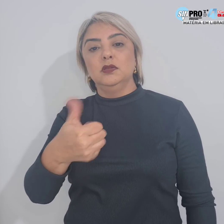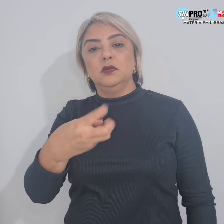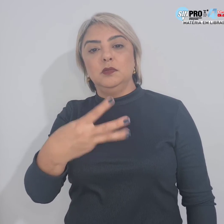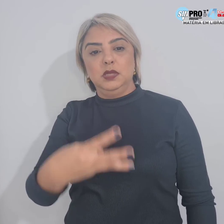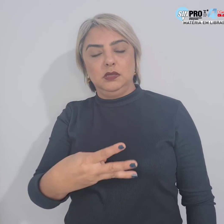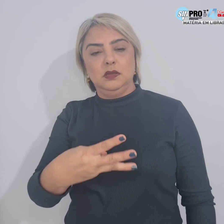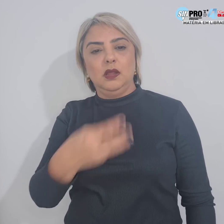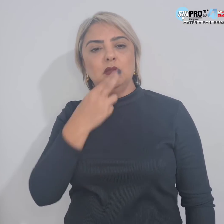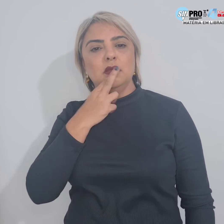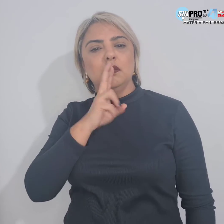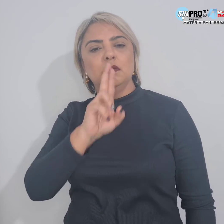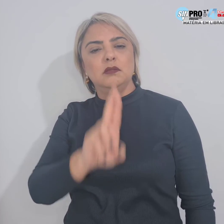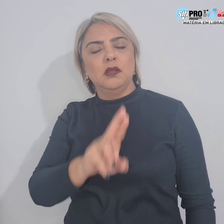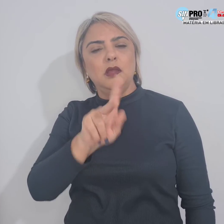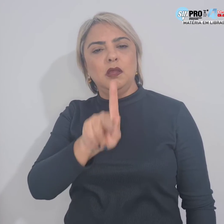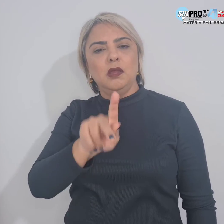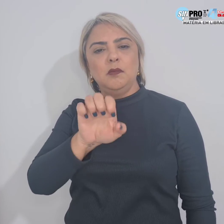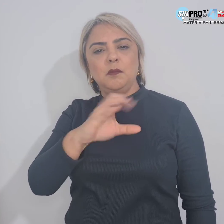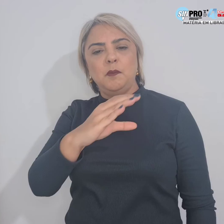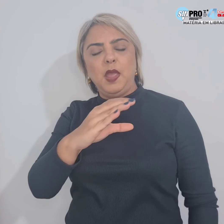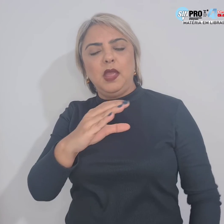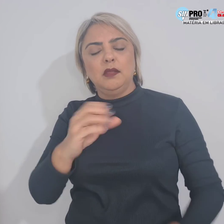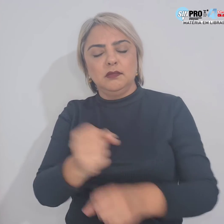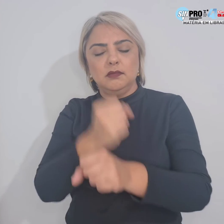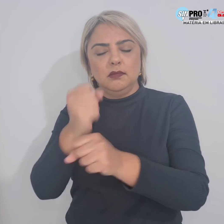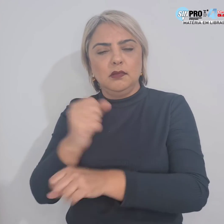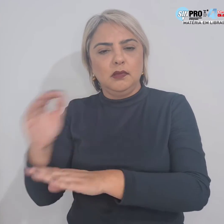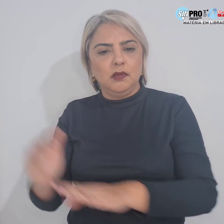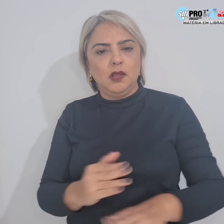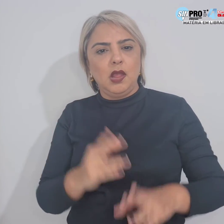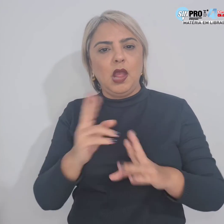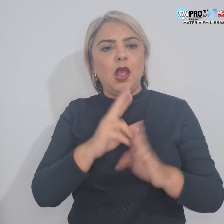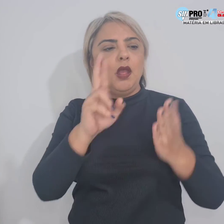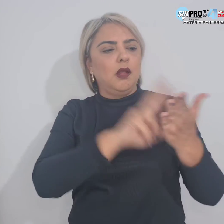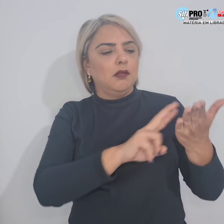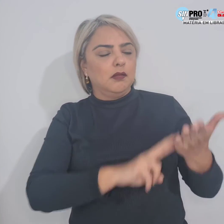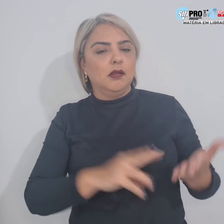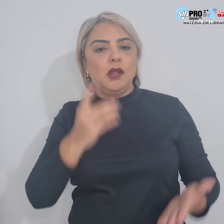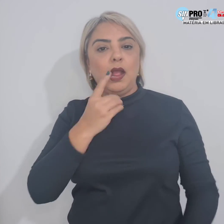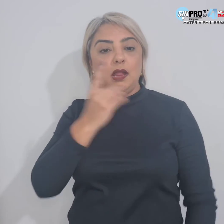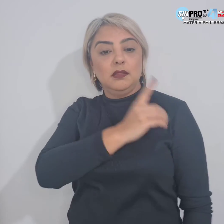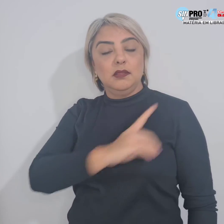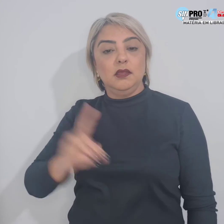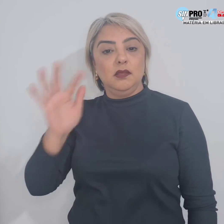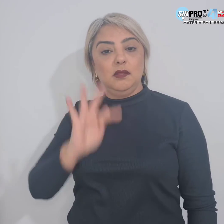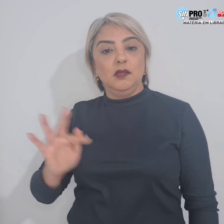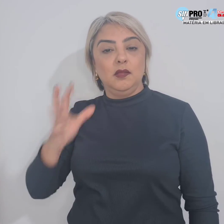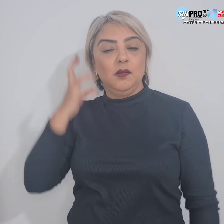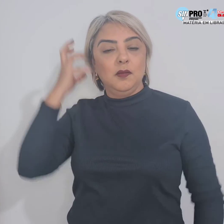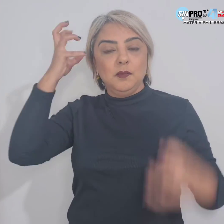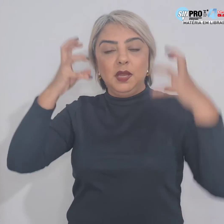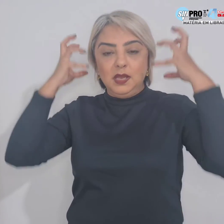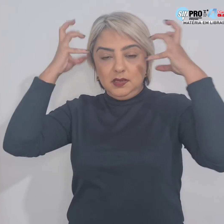72/2013, resultante da PEC das domésticas, cuja relatora foi a deputada federal Benedita da Silva,